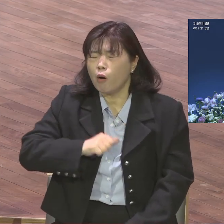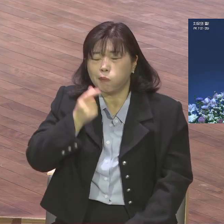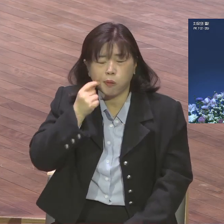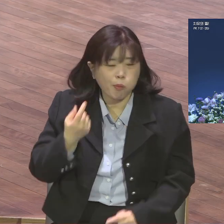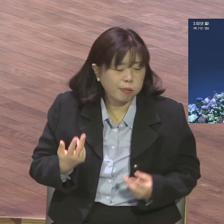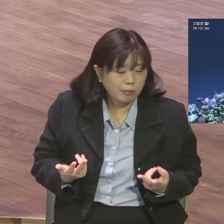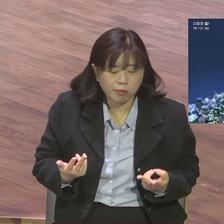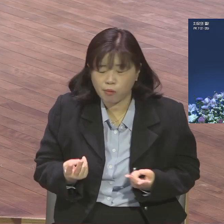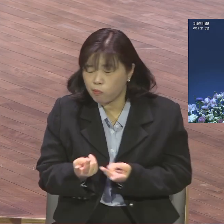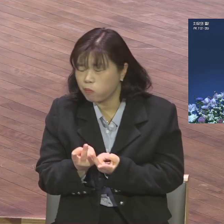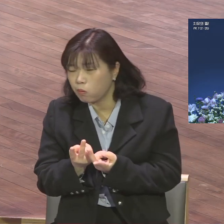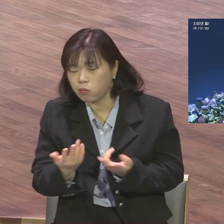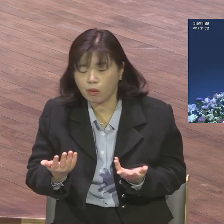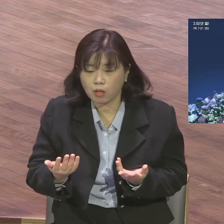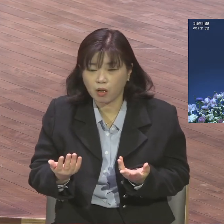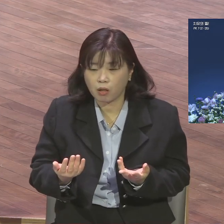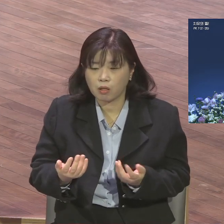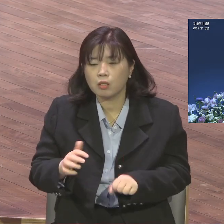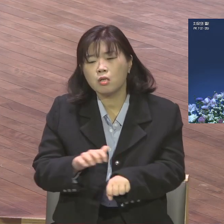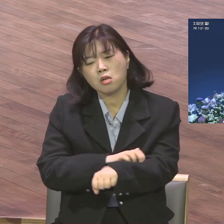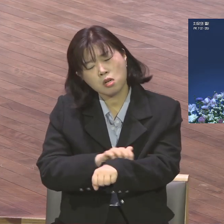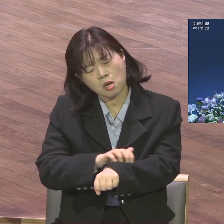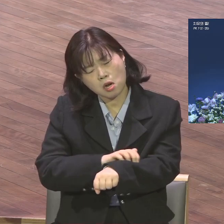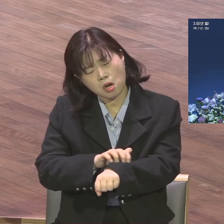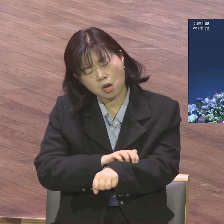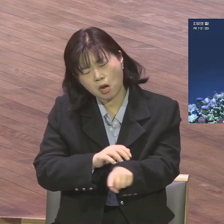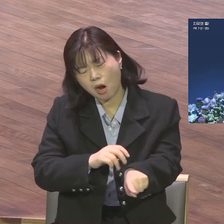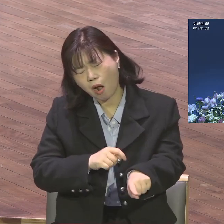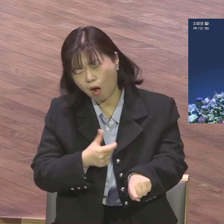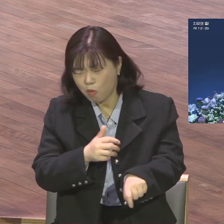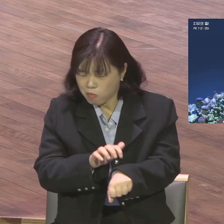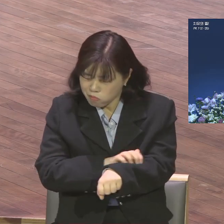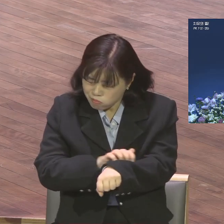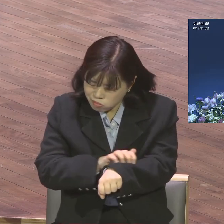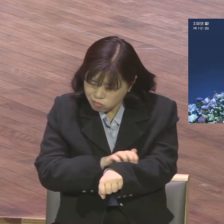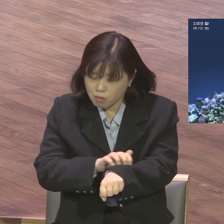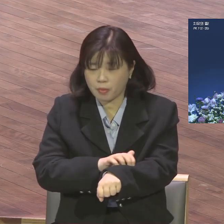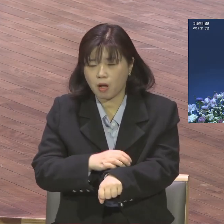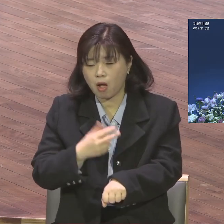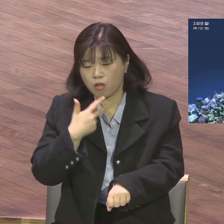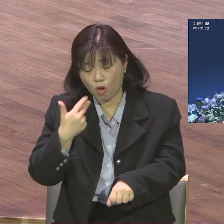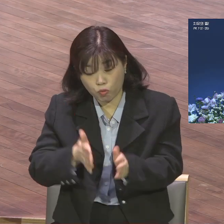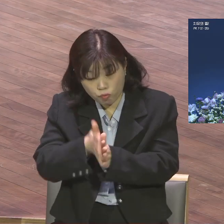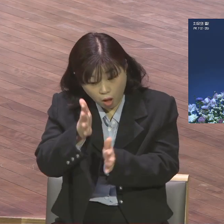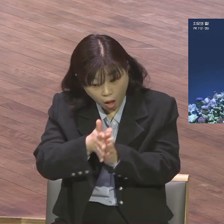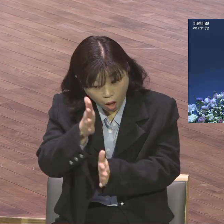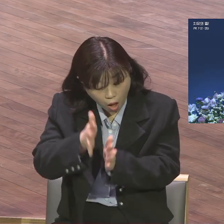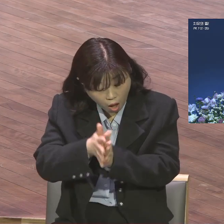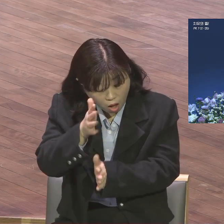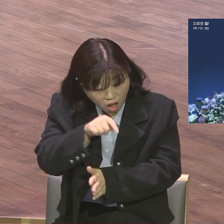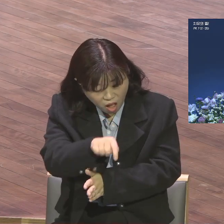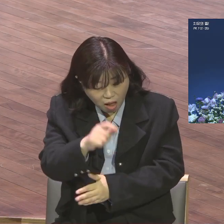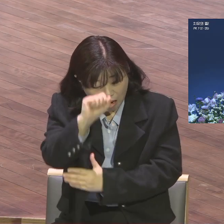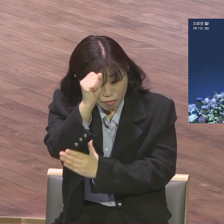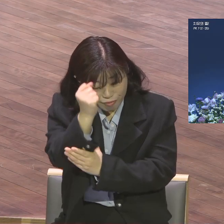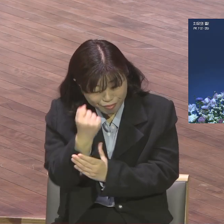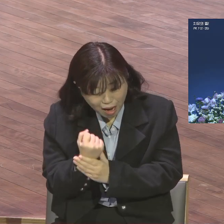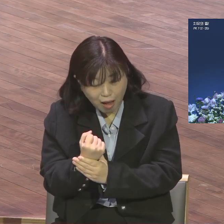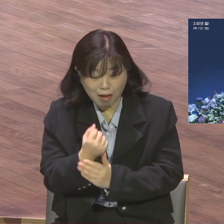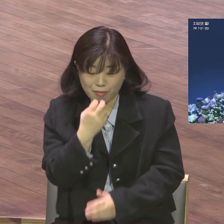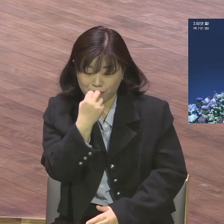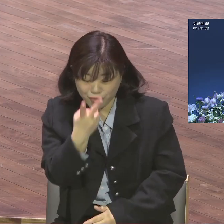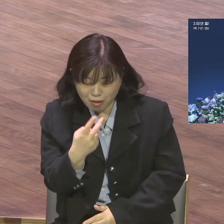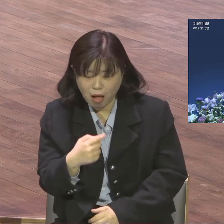얼마나 불편하고 얼마나 어렵고 힘든지 상상 못합니다.